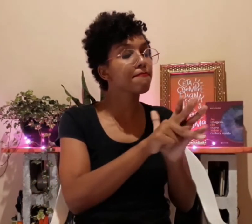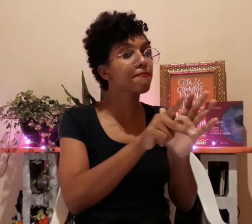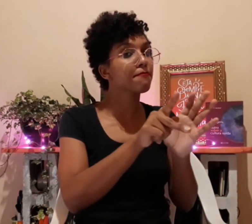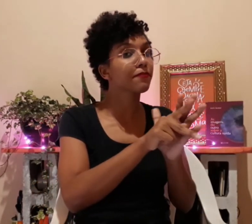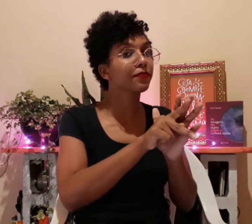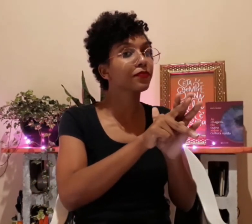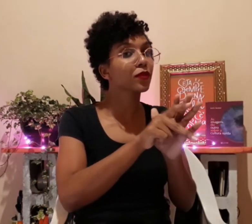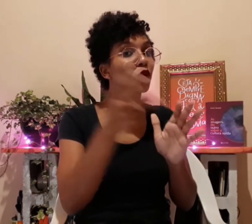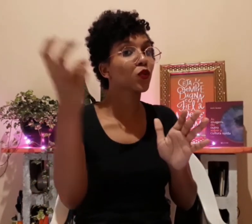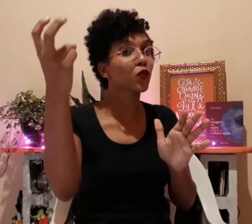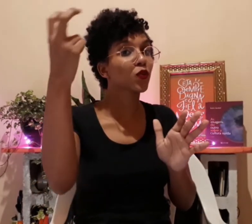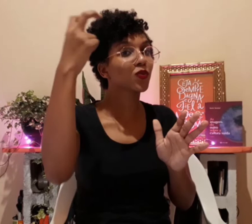cultura própria.